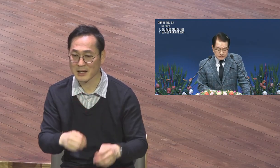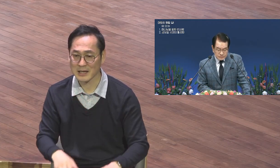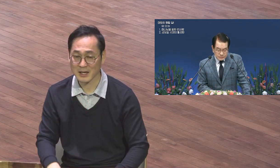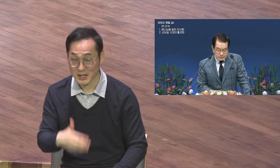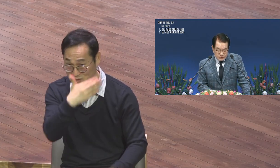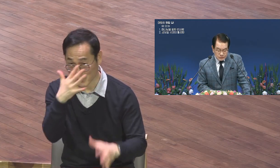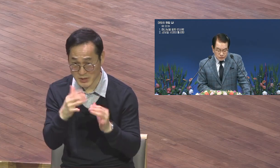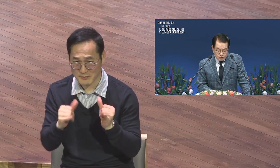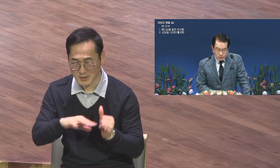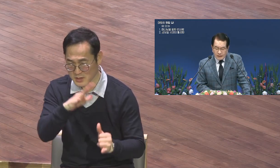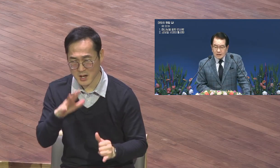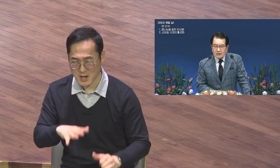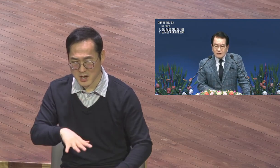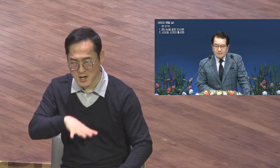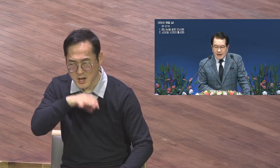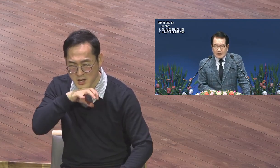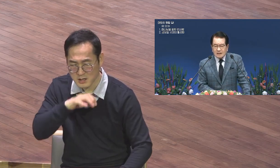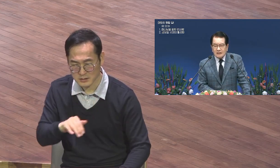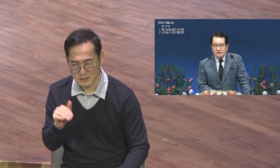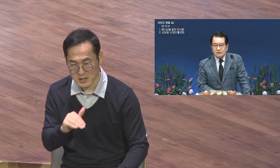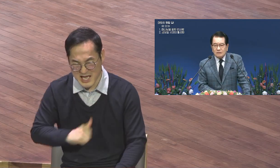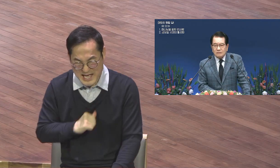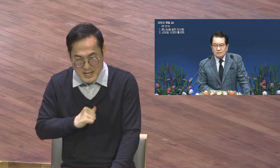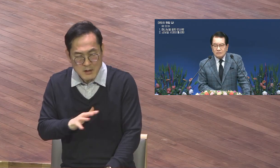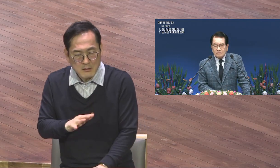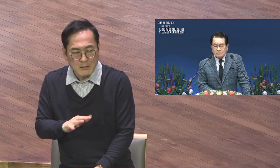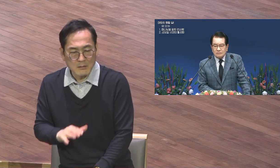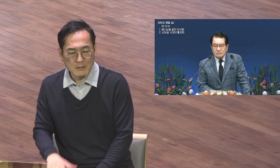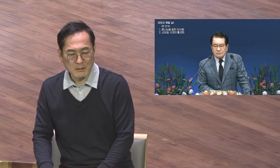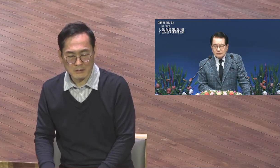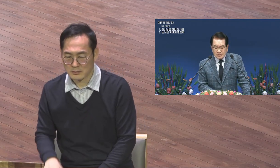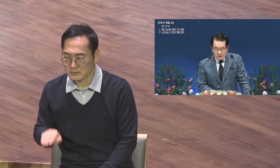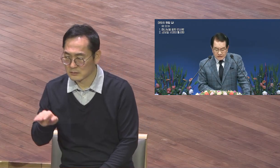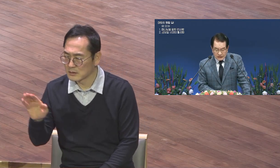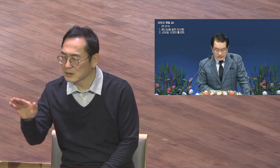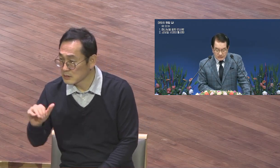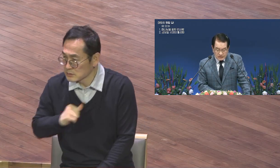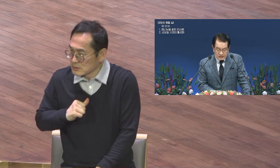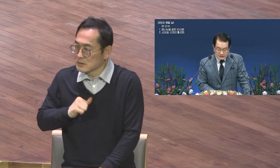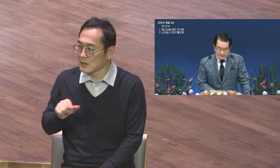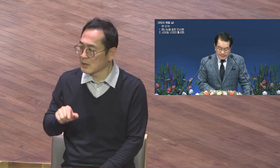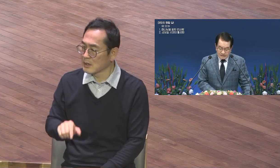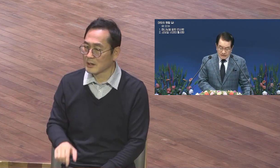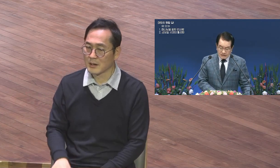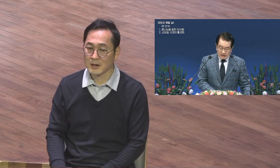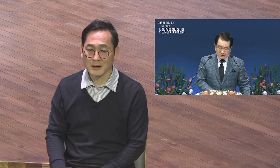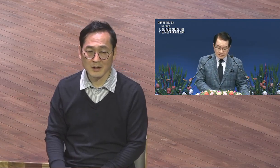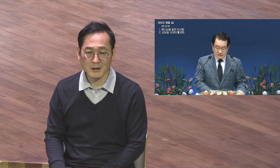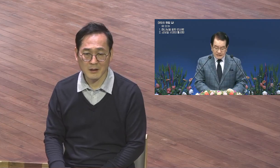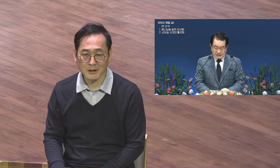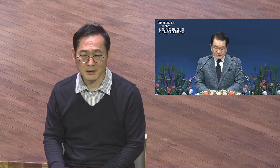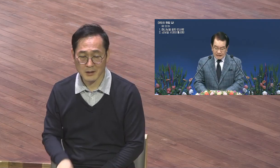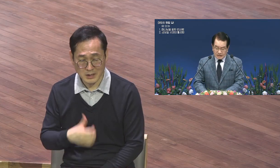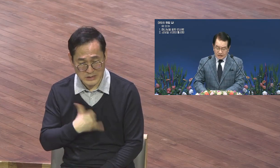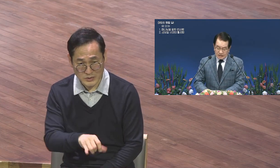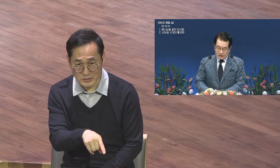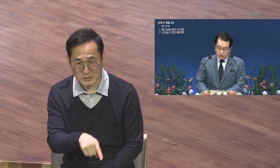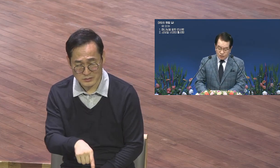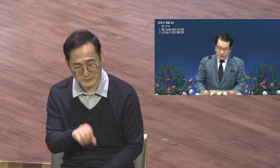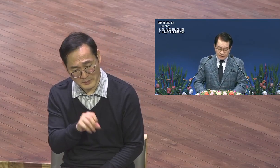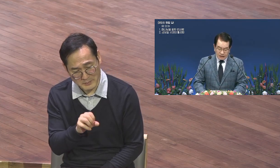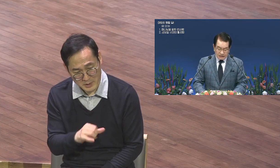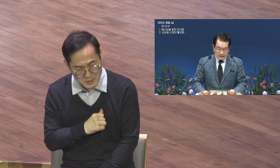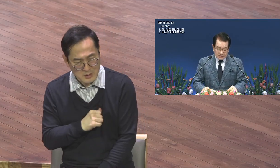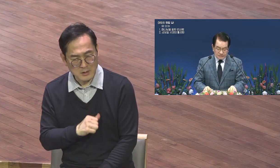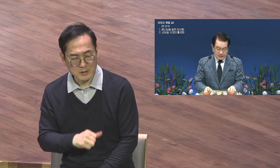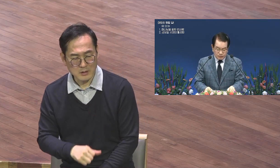사람들 조금만 건드려도 파크나죠. 이렇게 자녀들이 성난 세대가 된